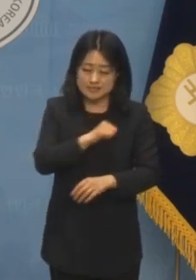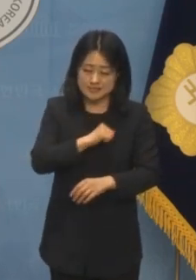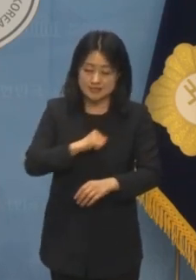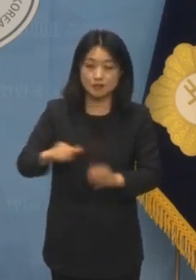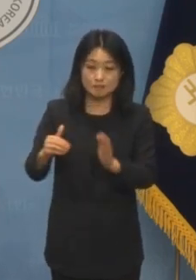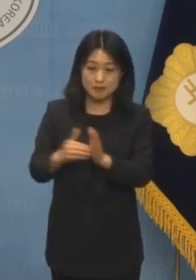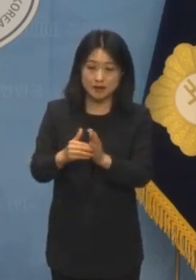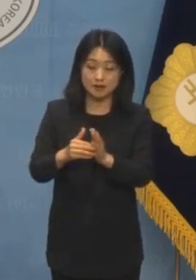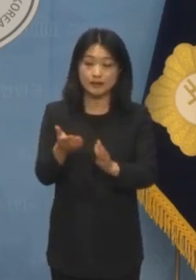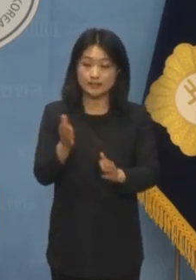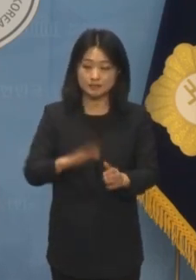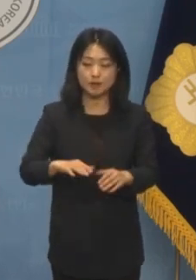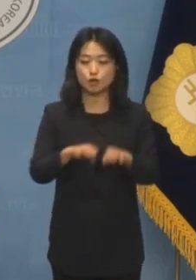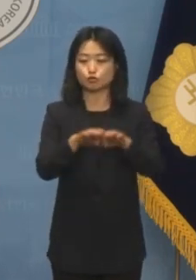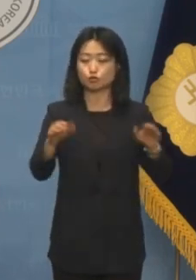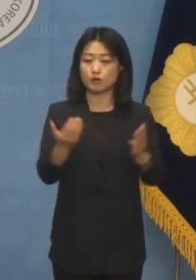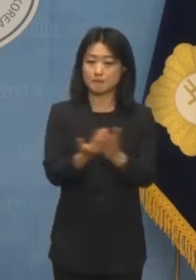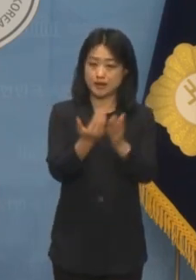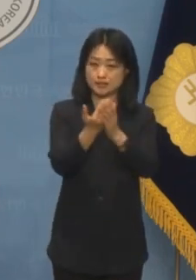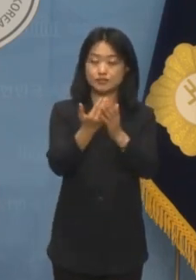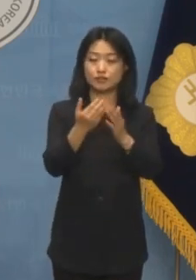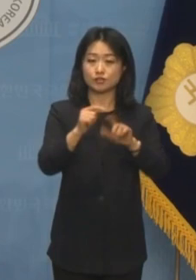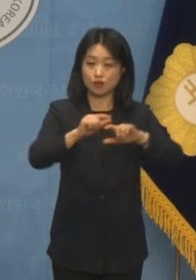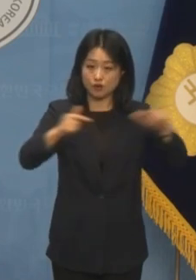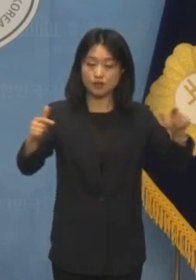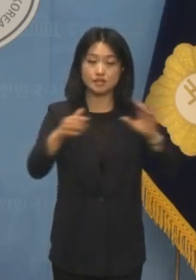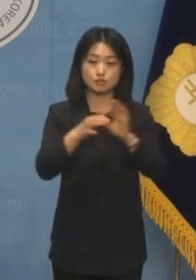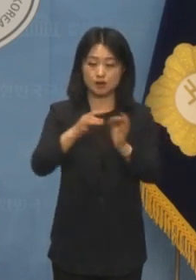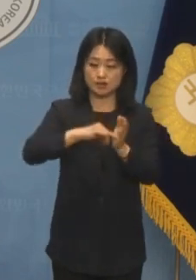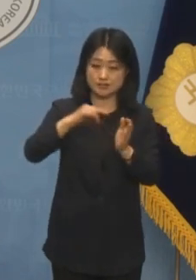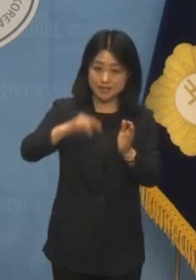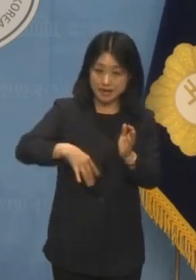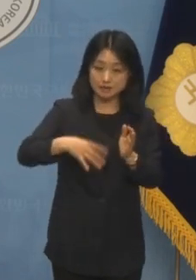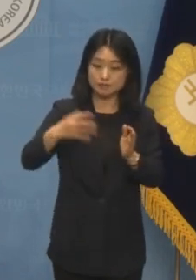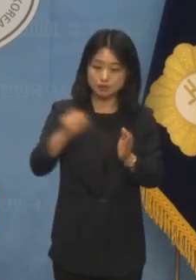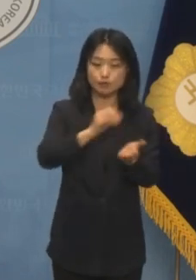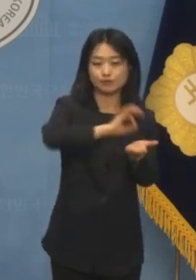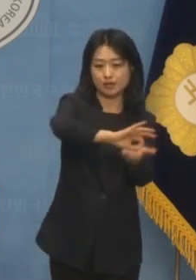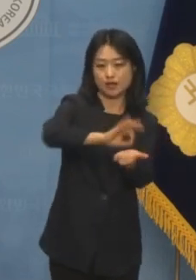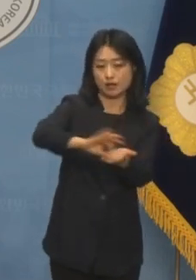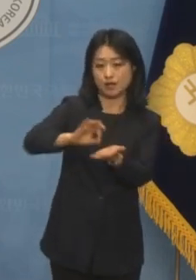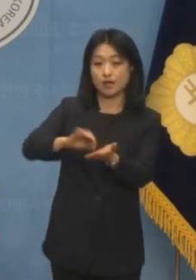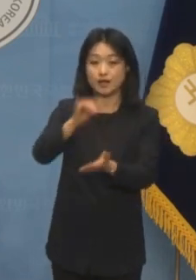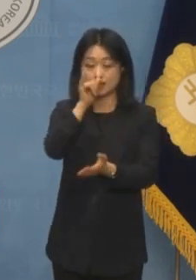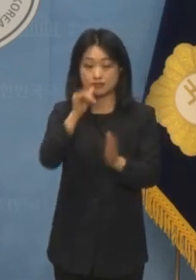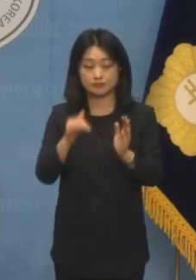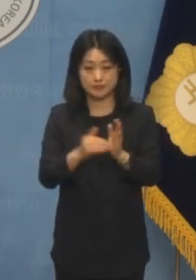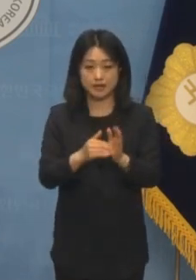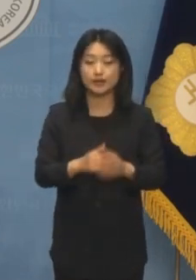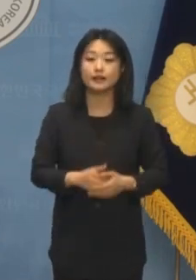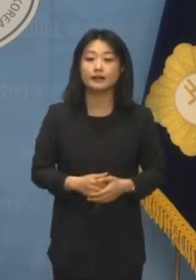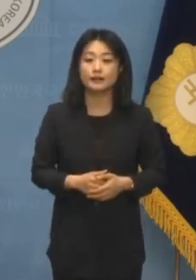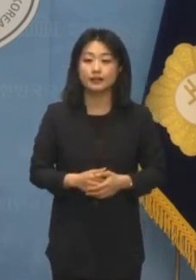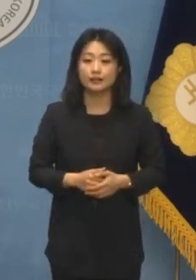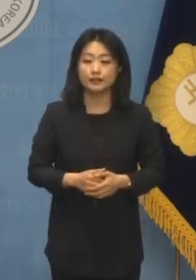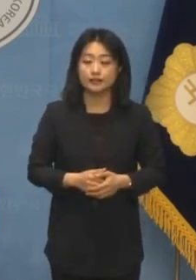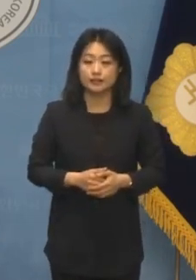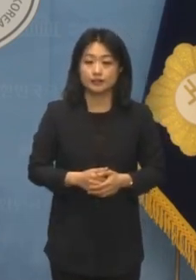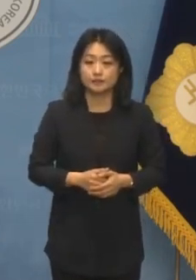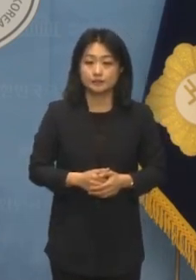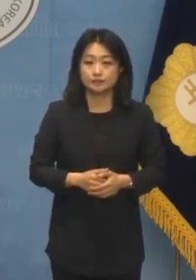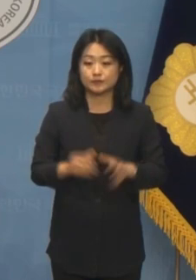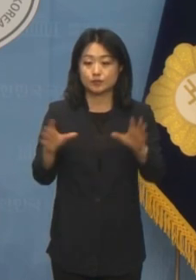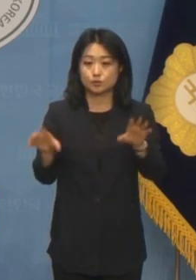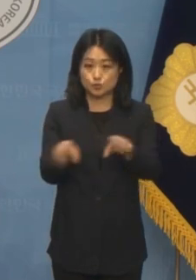완화, 국토 균형 발전 촉진 등 긍정적인 기능을 해왔습니다.